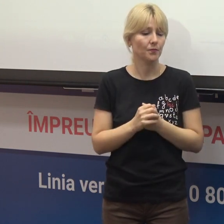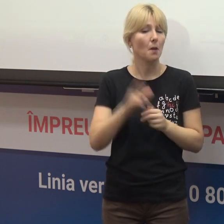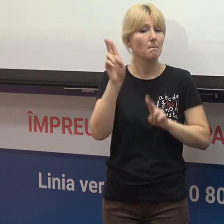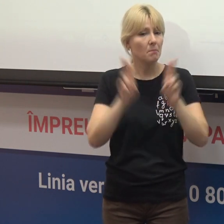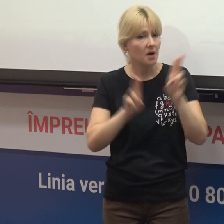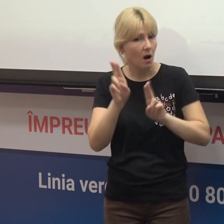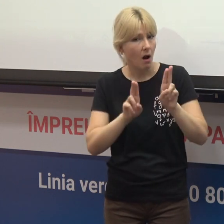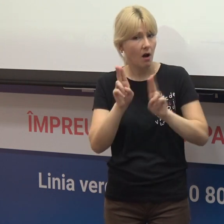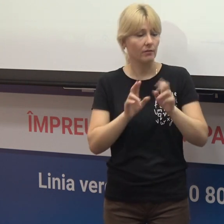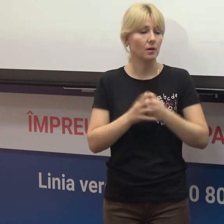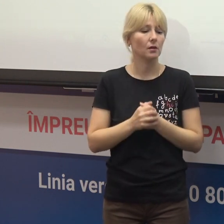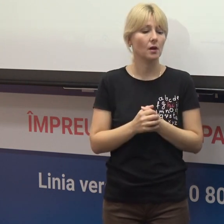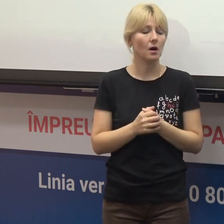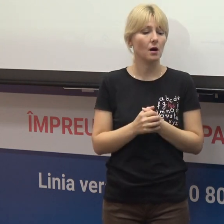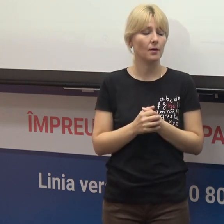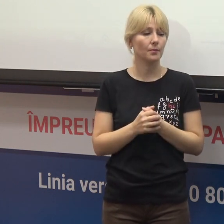reguli față de